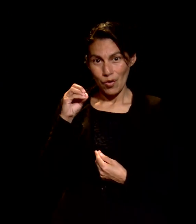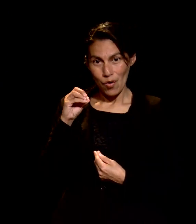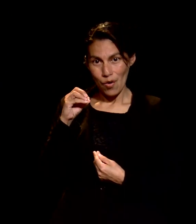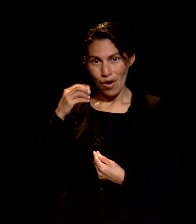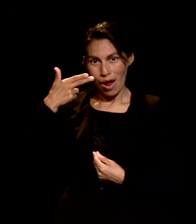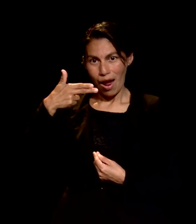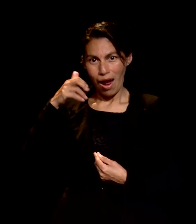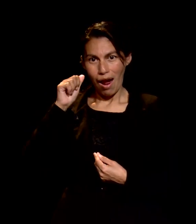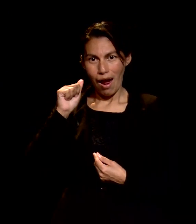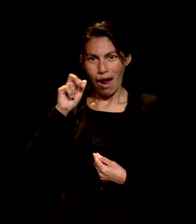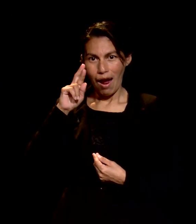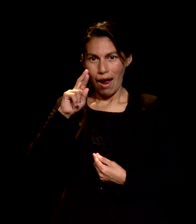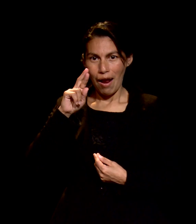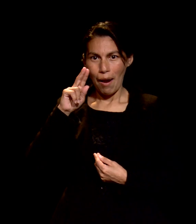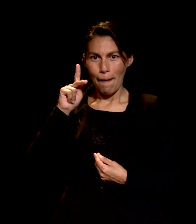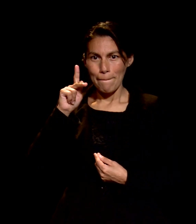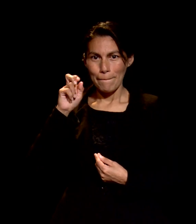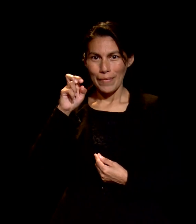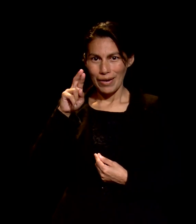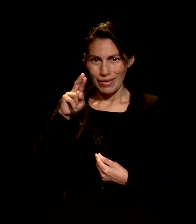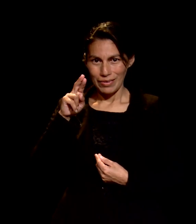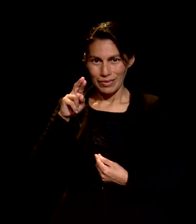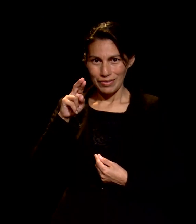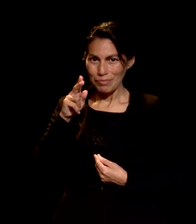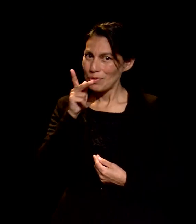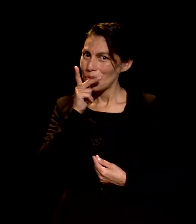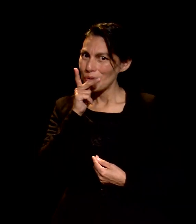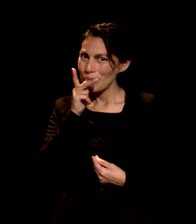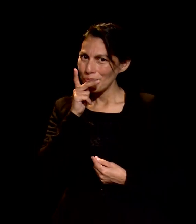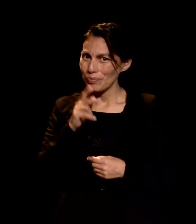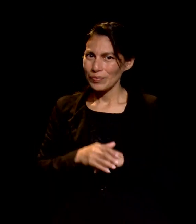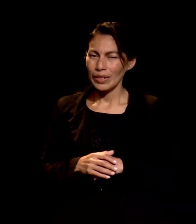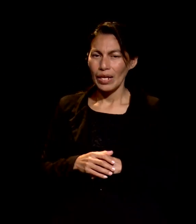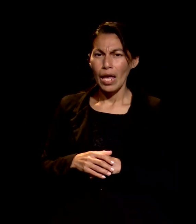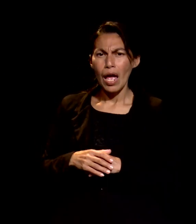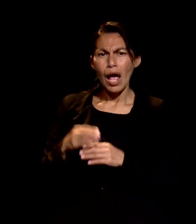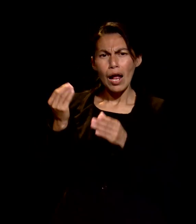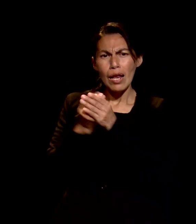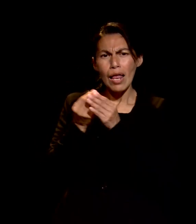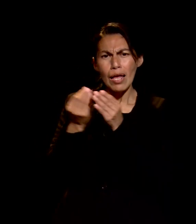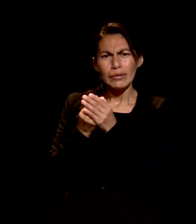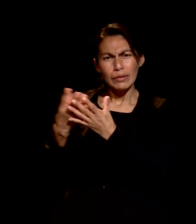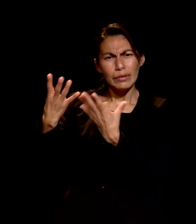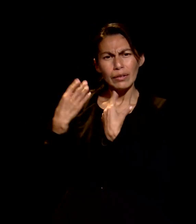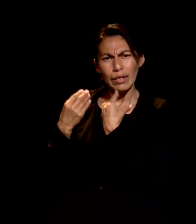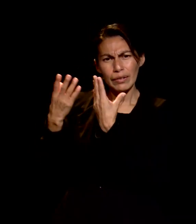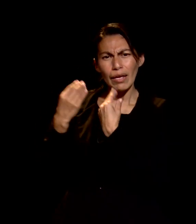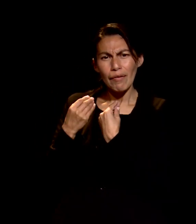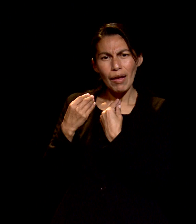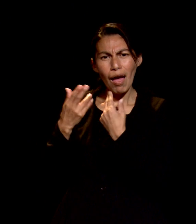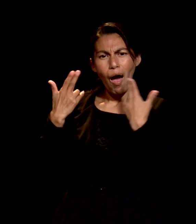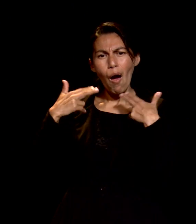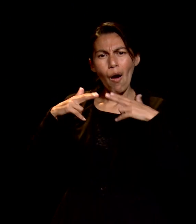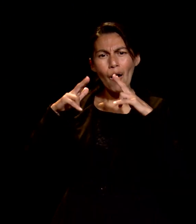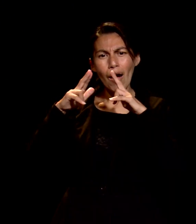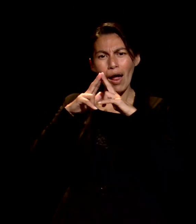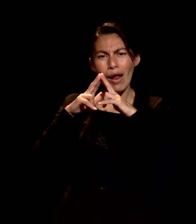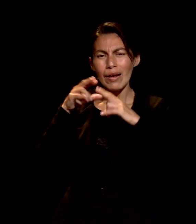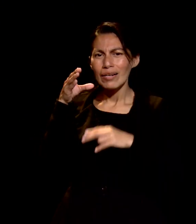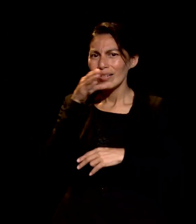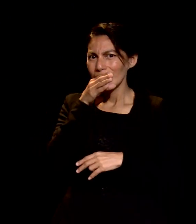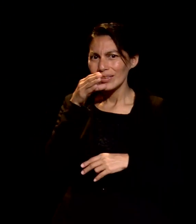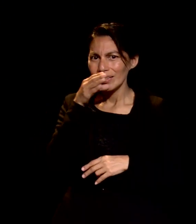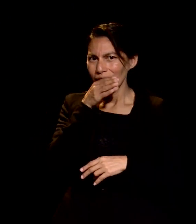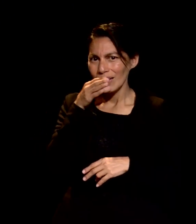nos daba la clase de hogar cristiano y era tan enfático en lo que en